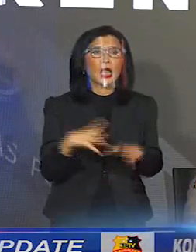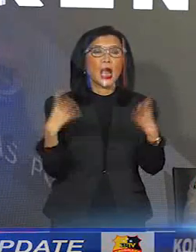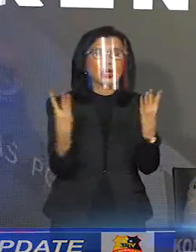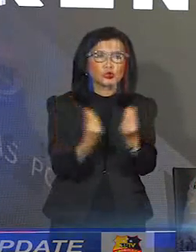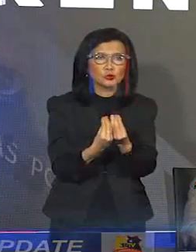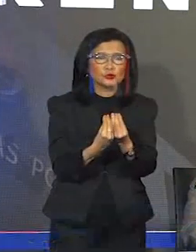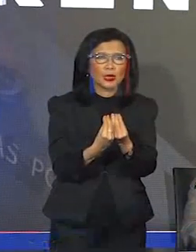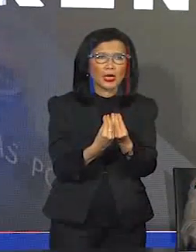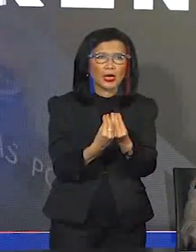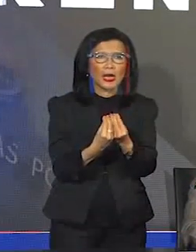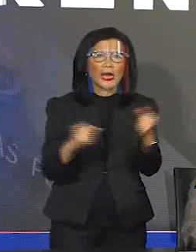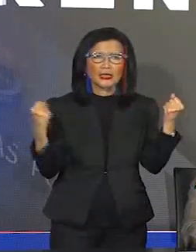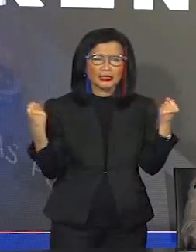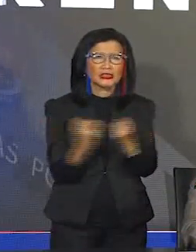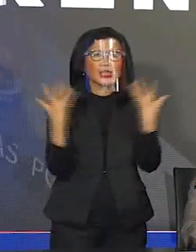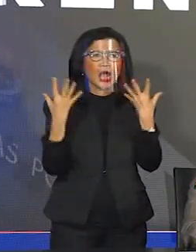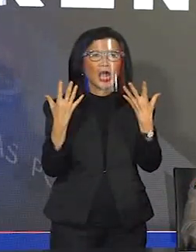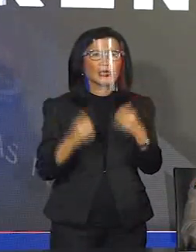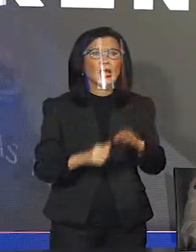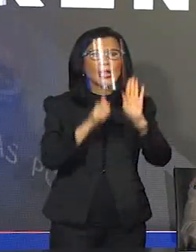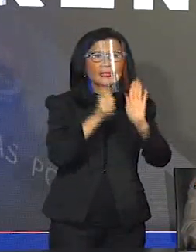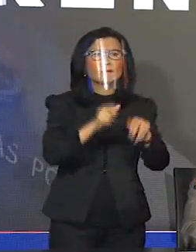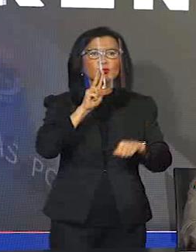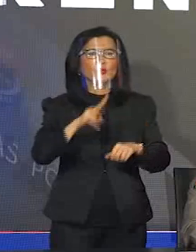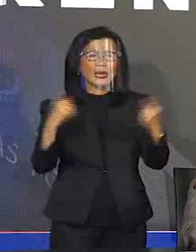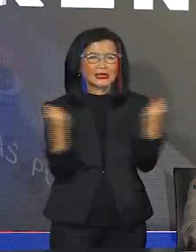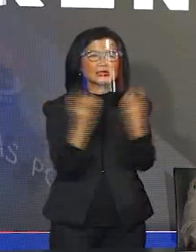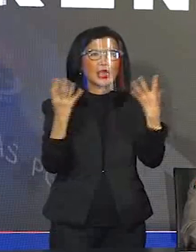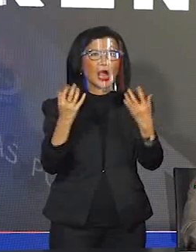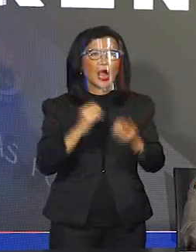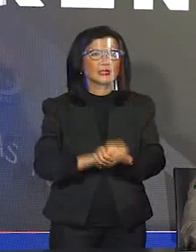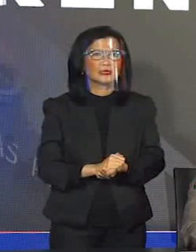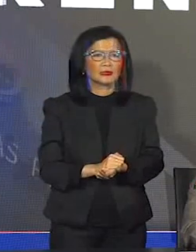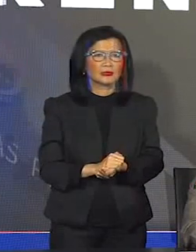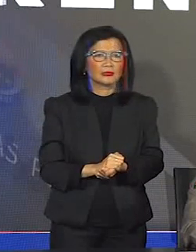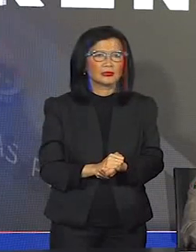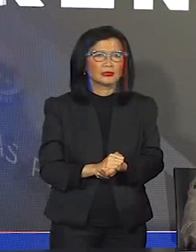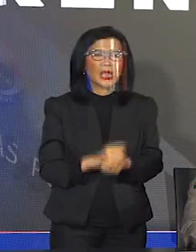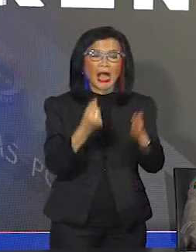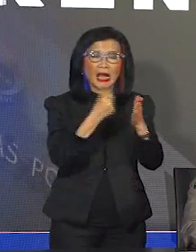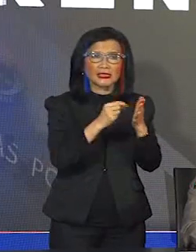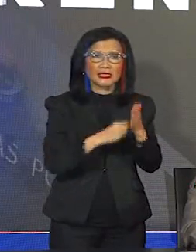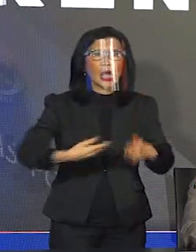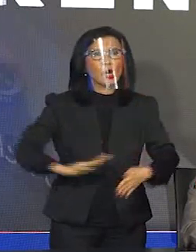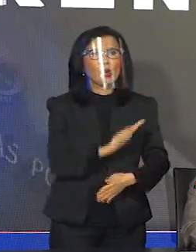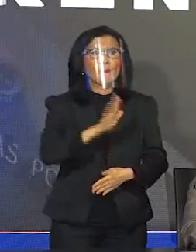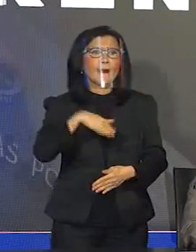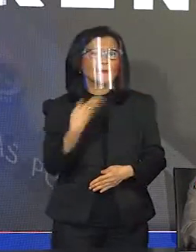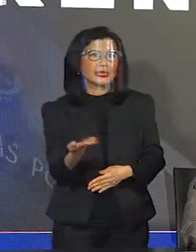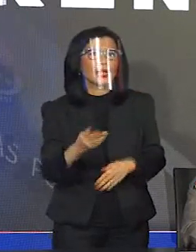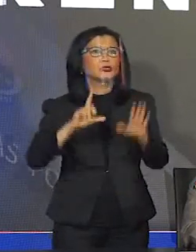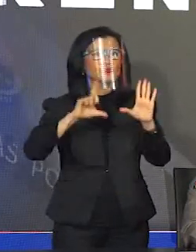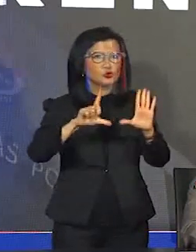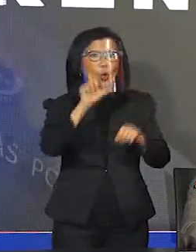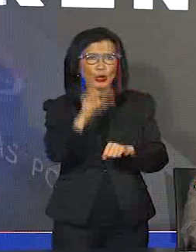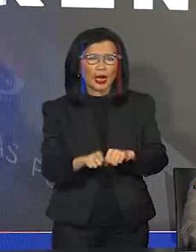jumlah kecelakaan ada 62, di mana rinciannya korban meninggal dunia 7